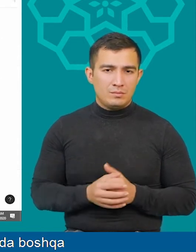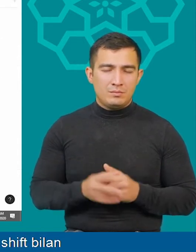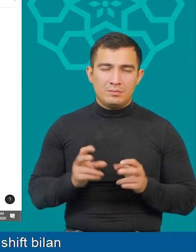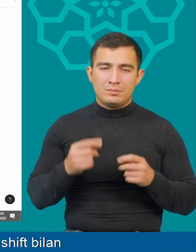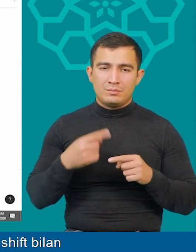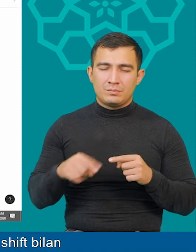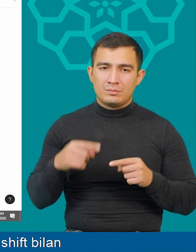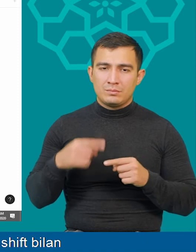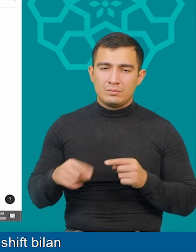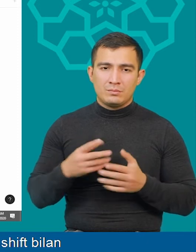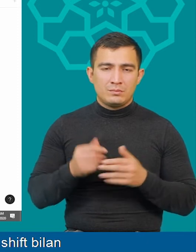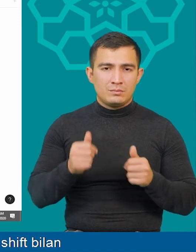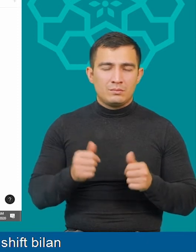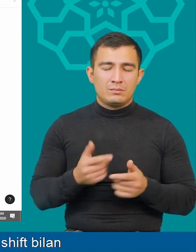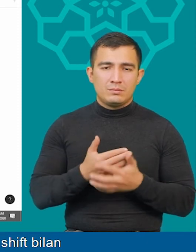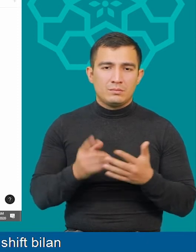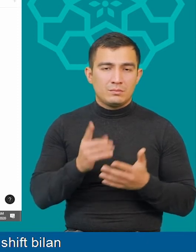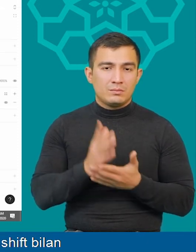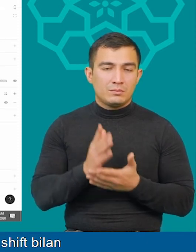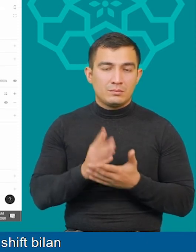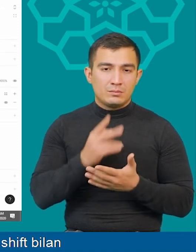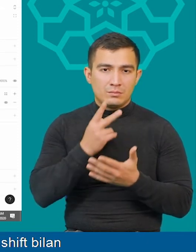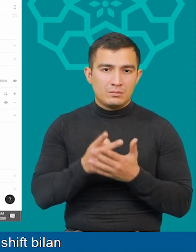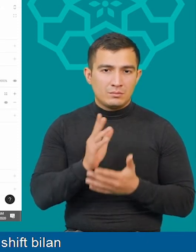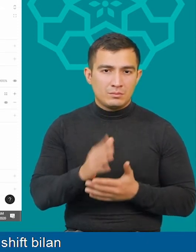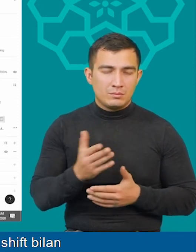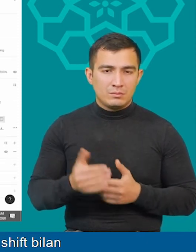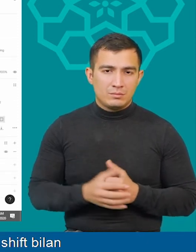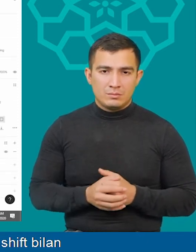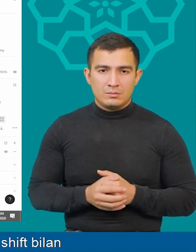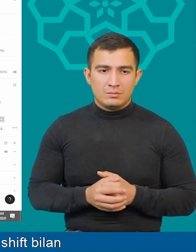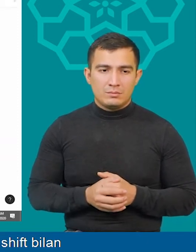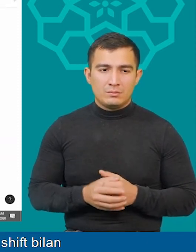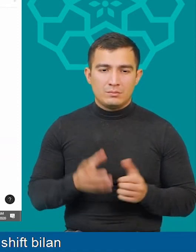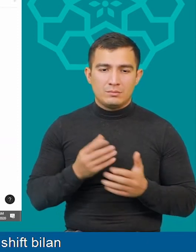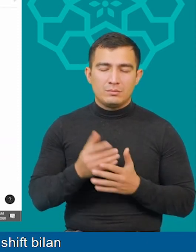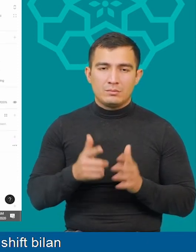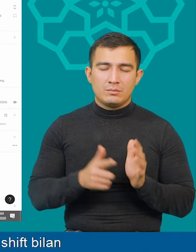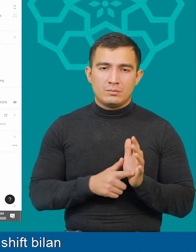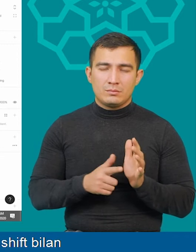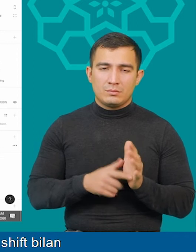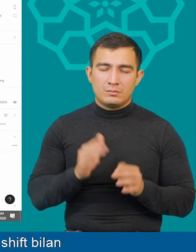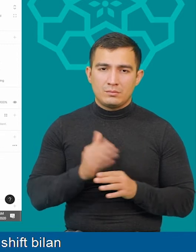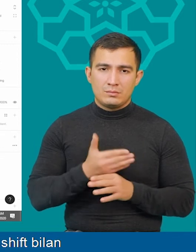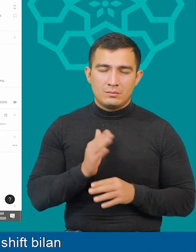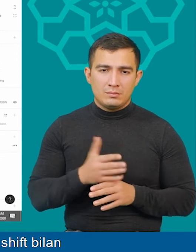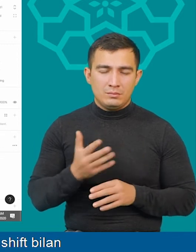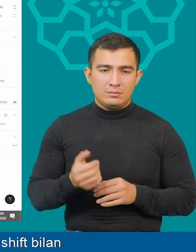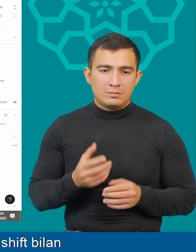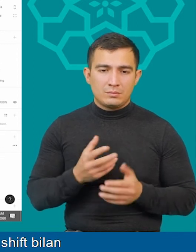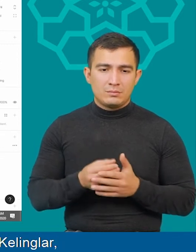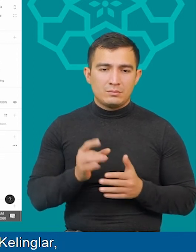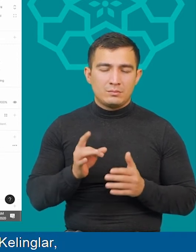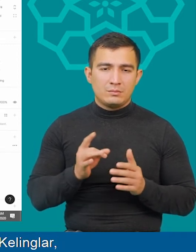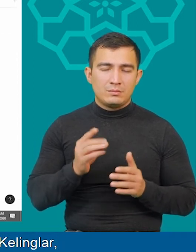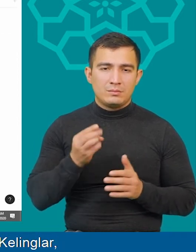boshqa yana narsalarni qo'yishni ko'rsatib o'tamiz. Xo'p, mana bu 7 ni olib tashlayman va mana buni ozgina